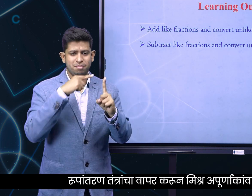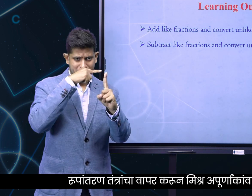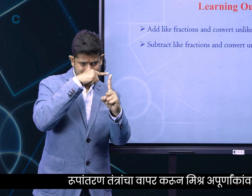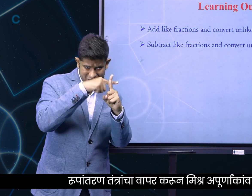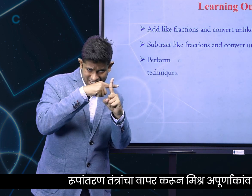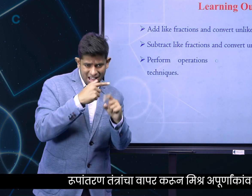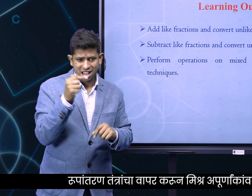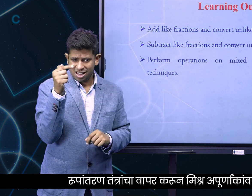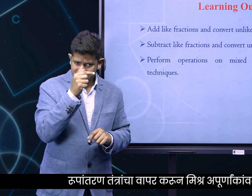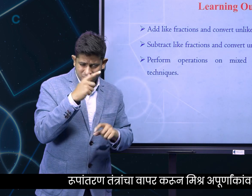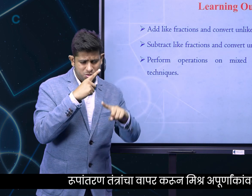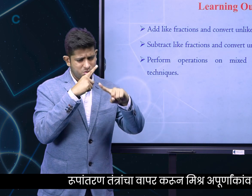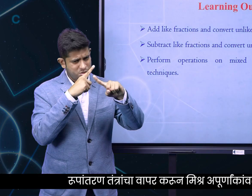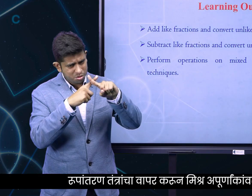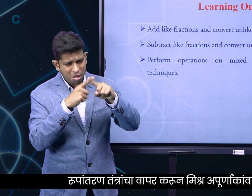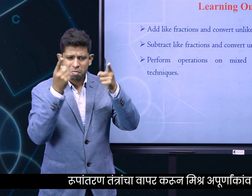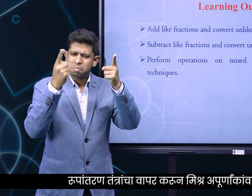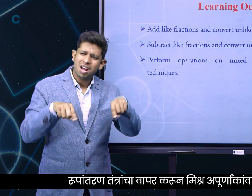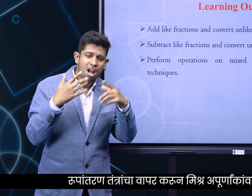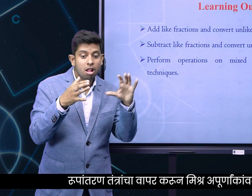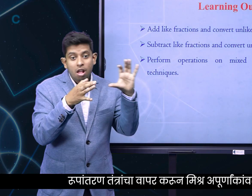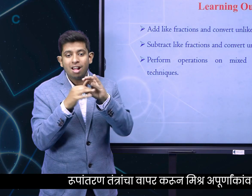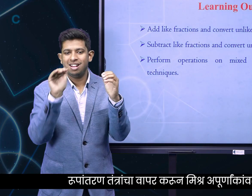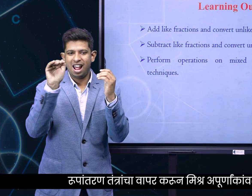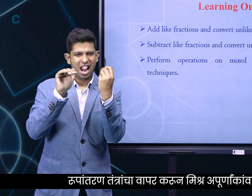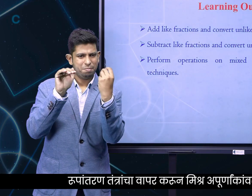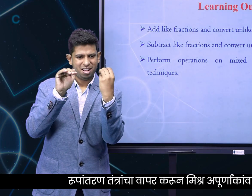रूपांतरण तंत्रांचा वापर करून मिश्र अपूर्णांकावर क्रिया करा.